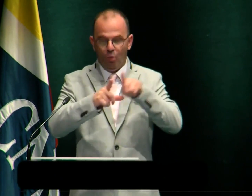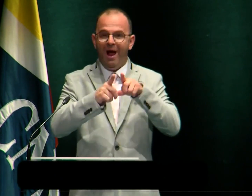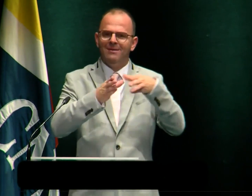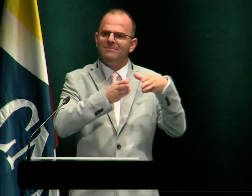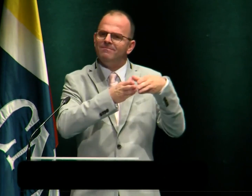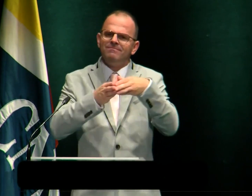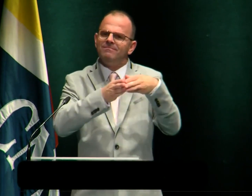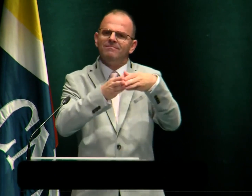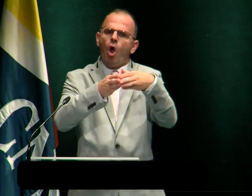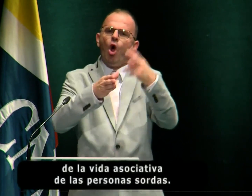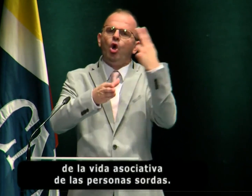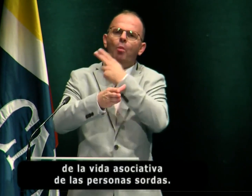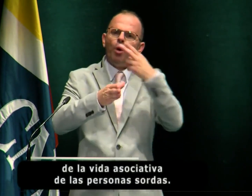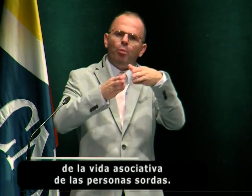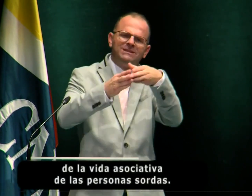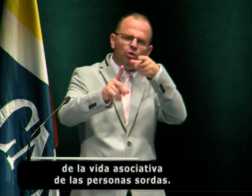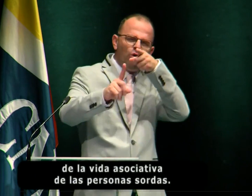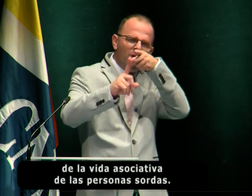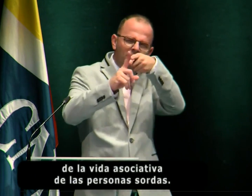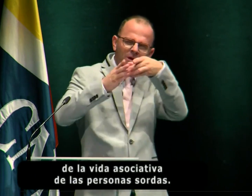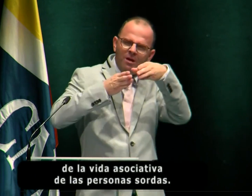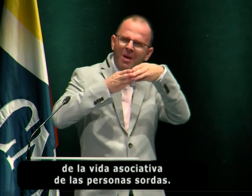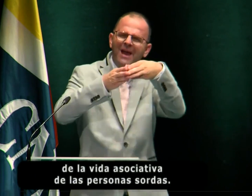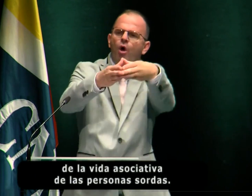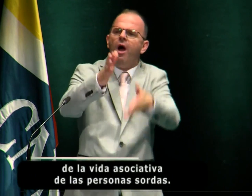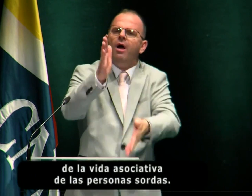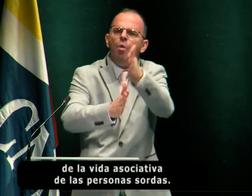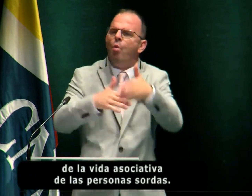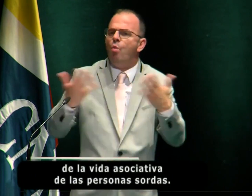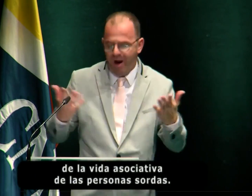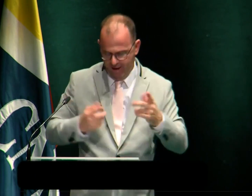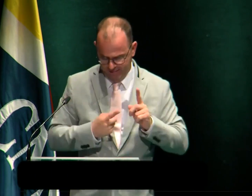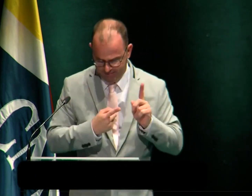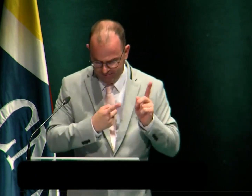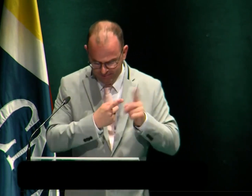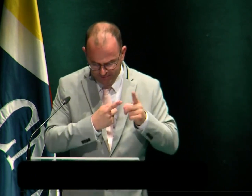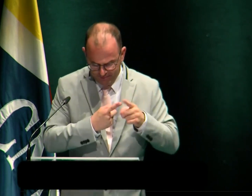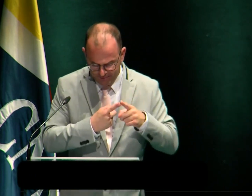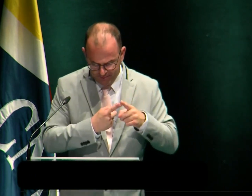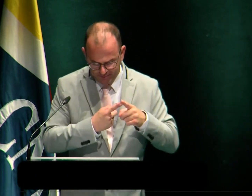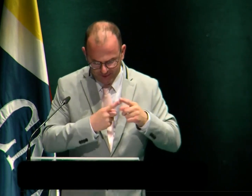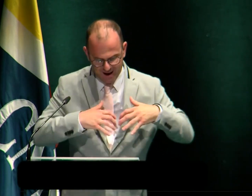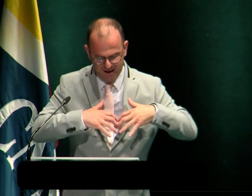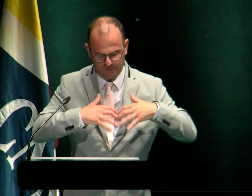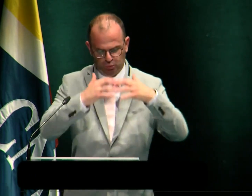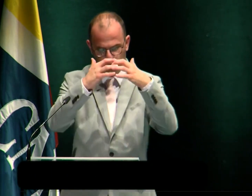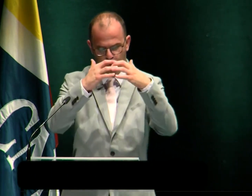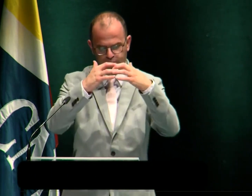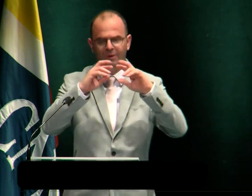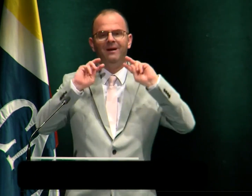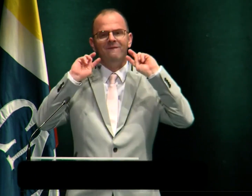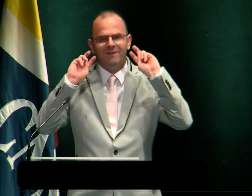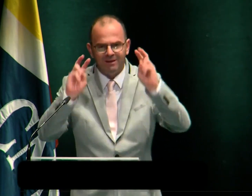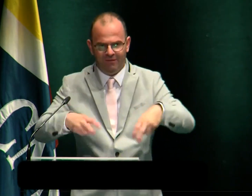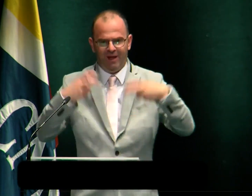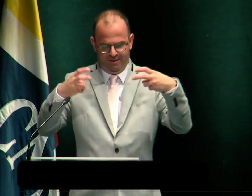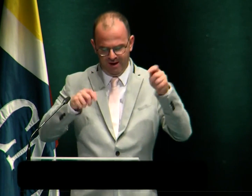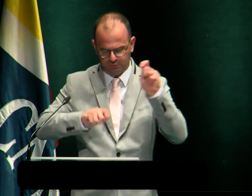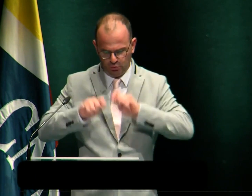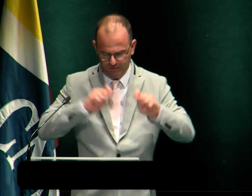Tenemos que subirnos a ese barco que nos encauza hacia el compromiso de